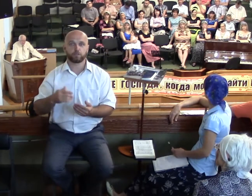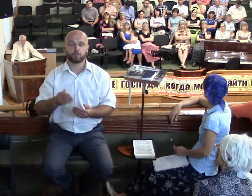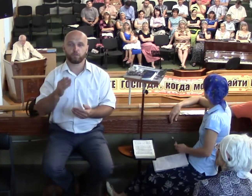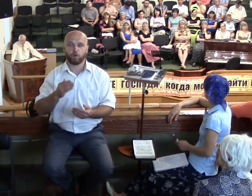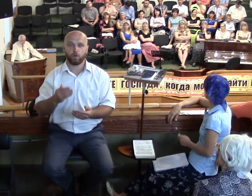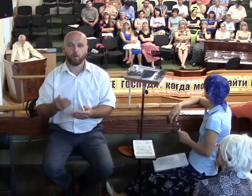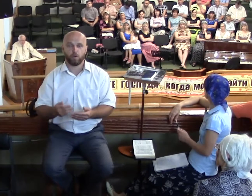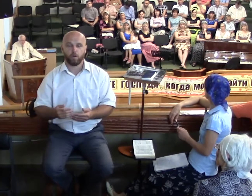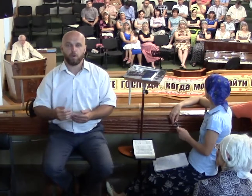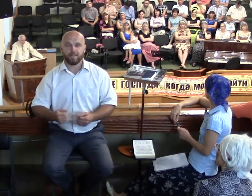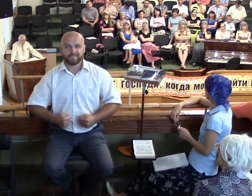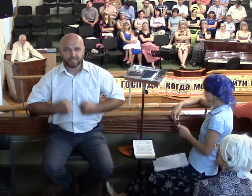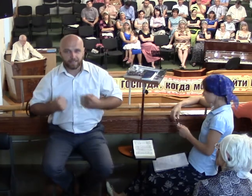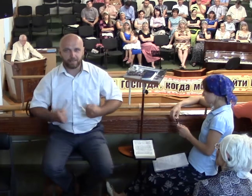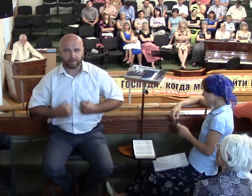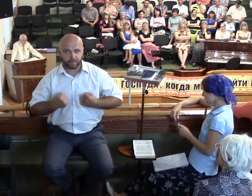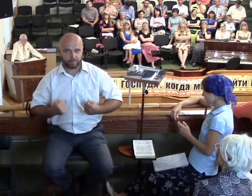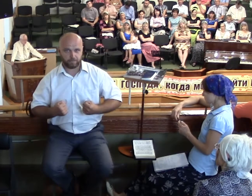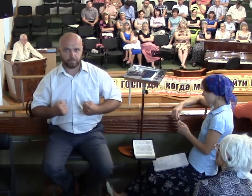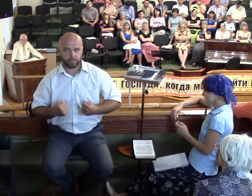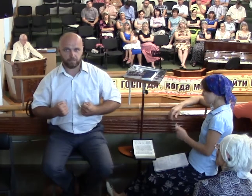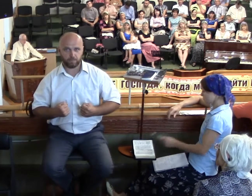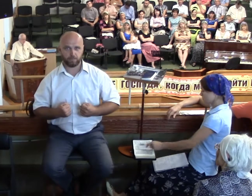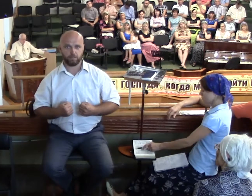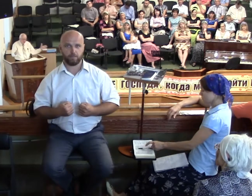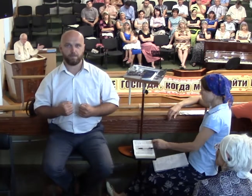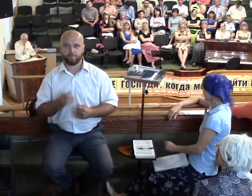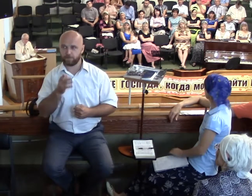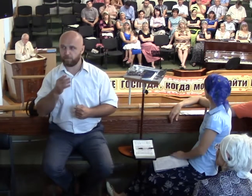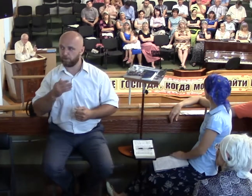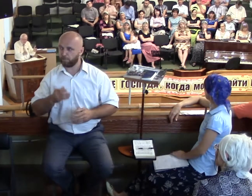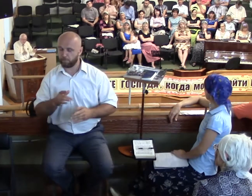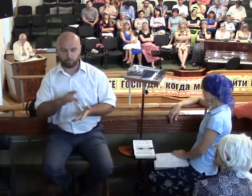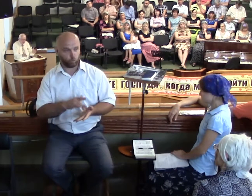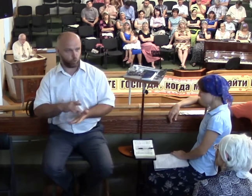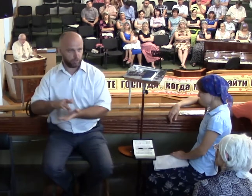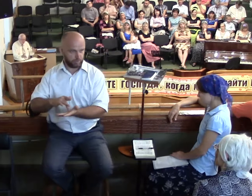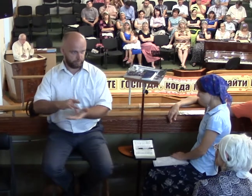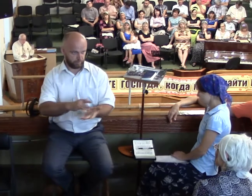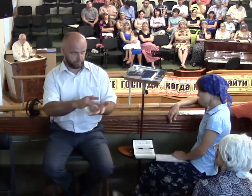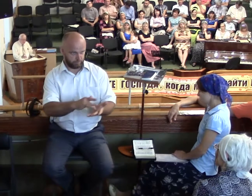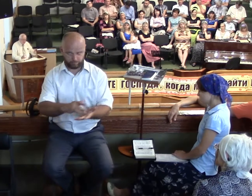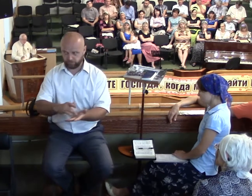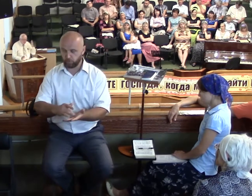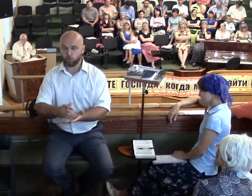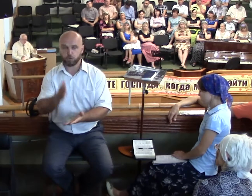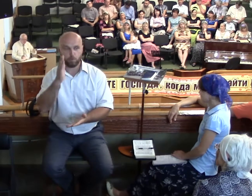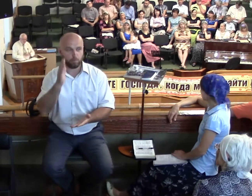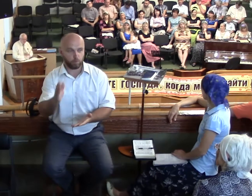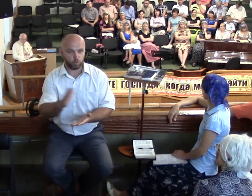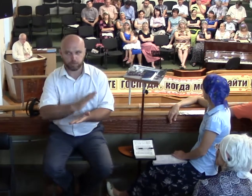со страхом проводите время странствования вашего. Вот призыв, это к нам. Будьте святы, то